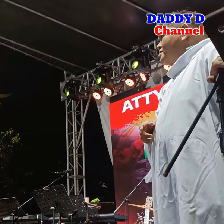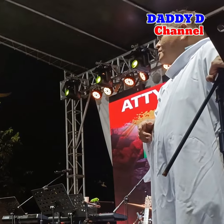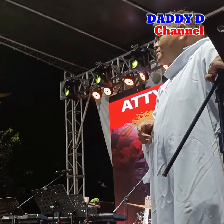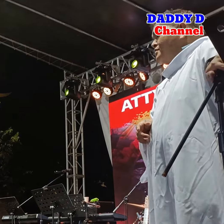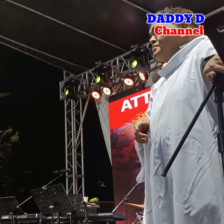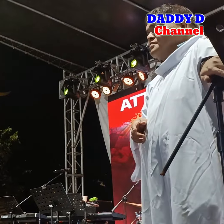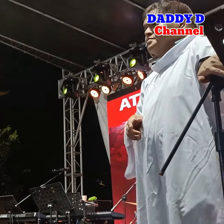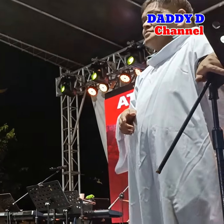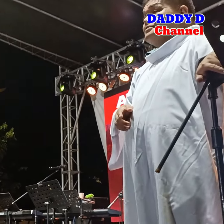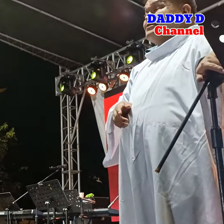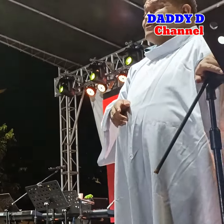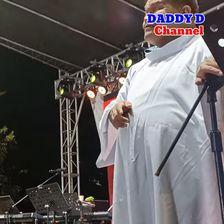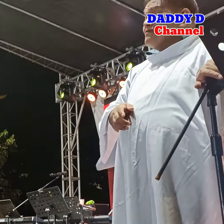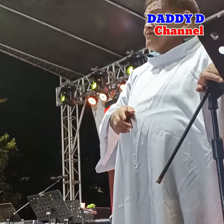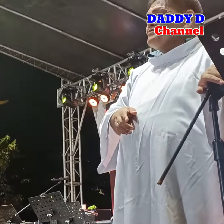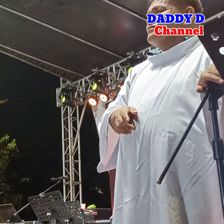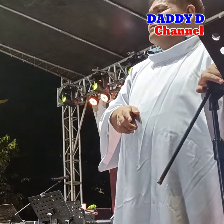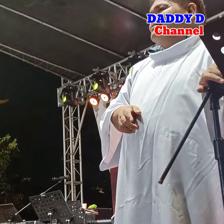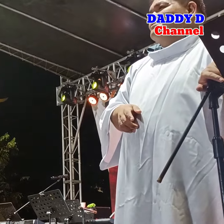Tumawa.